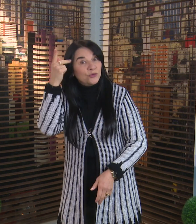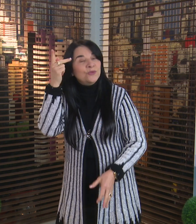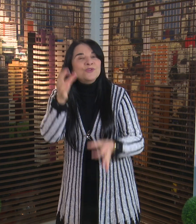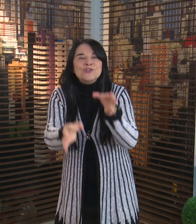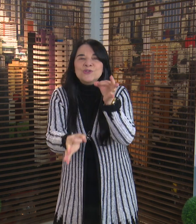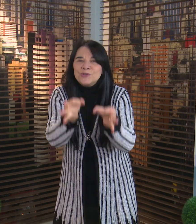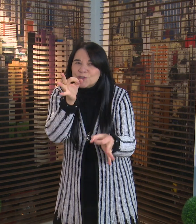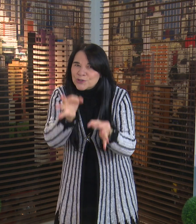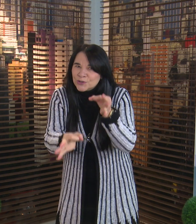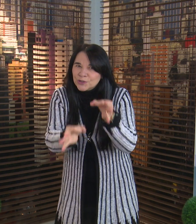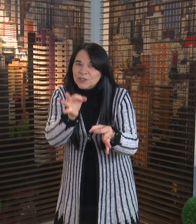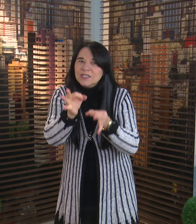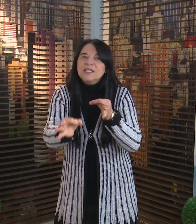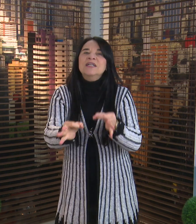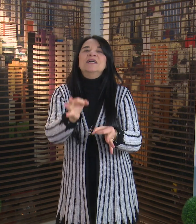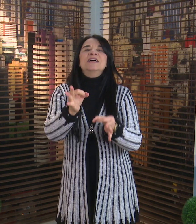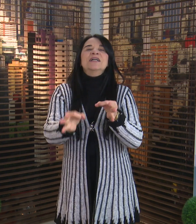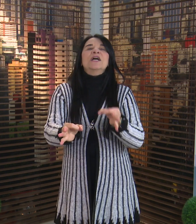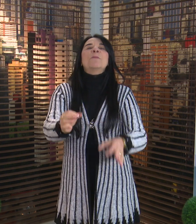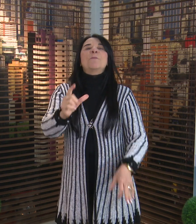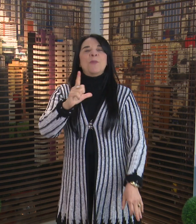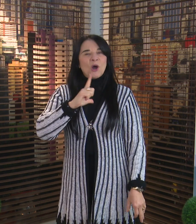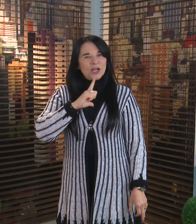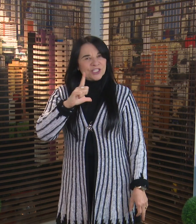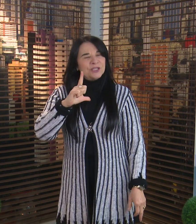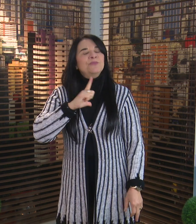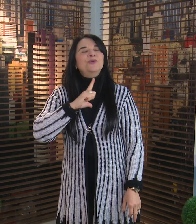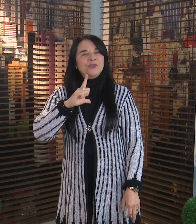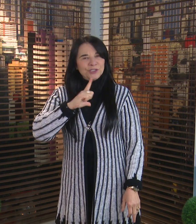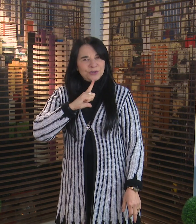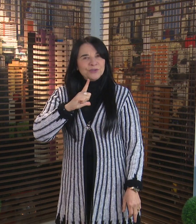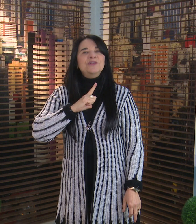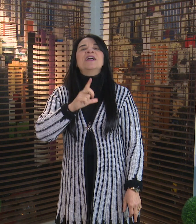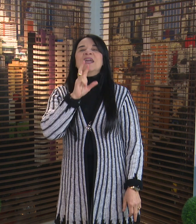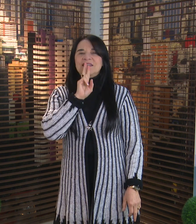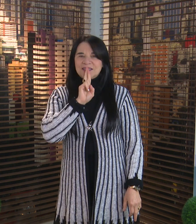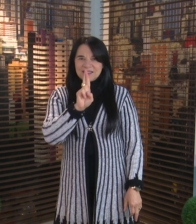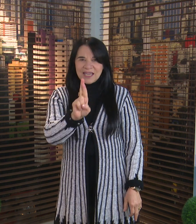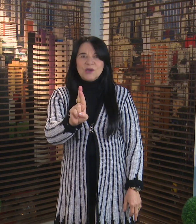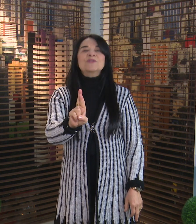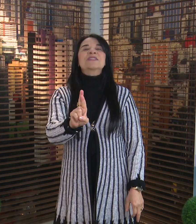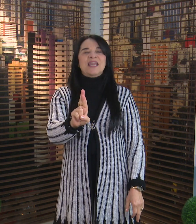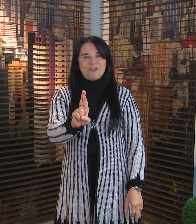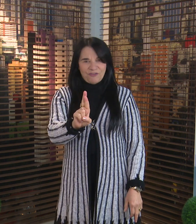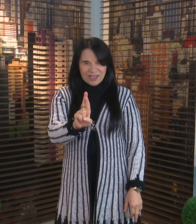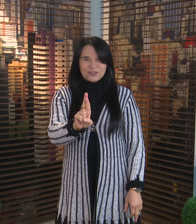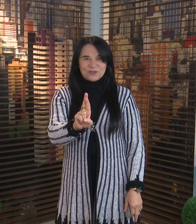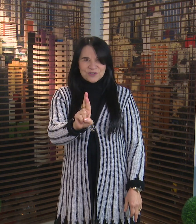um justo pode muito em seus